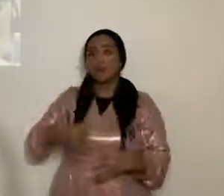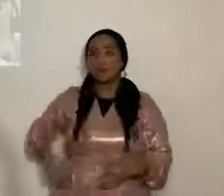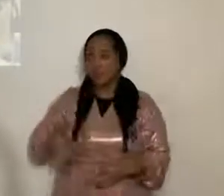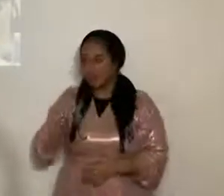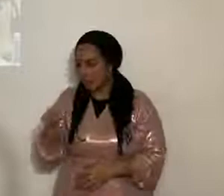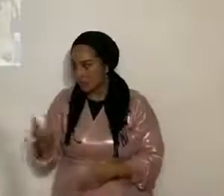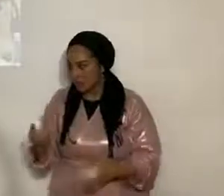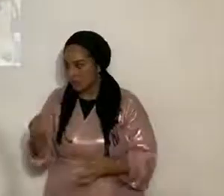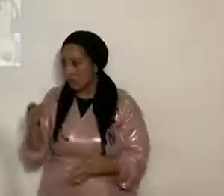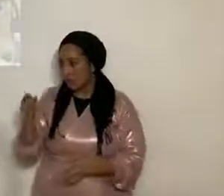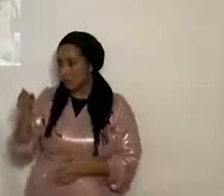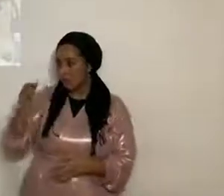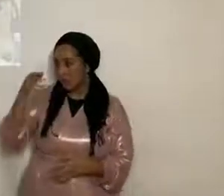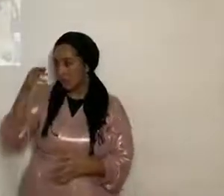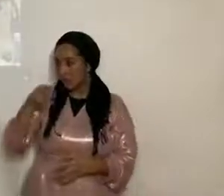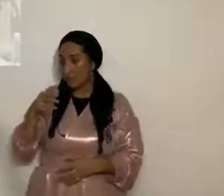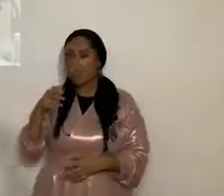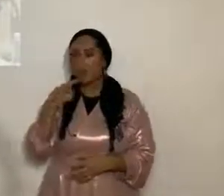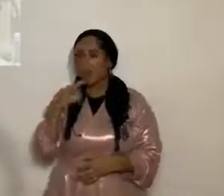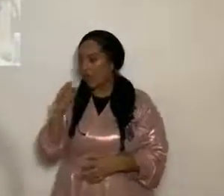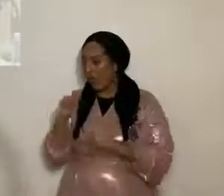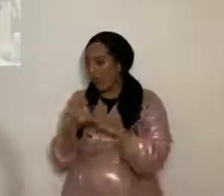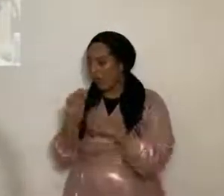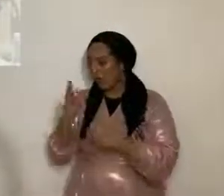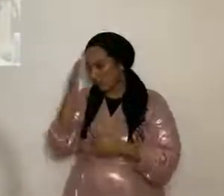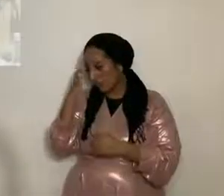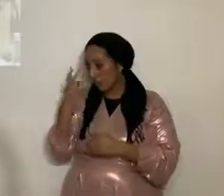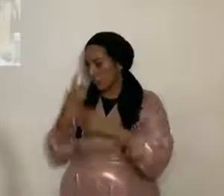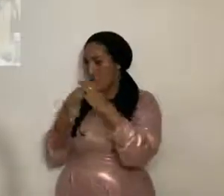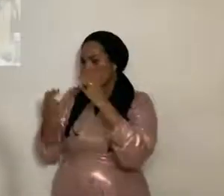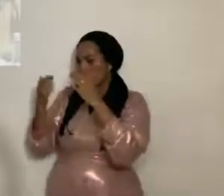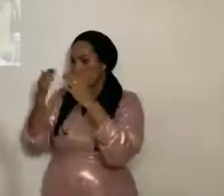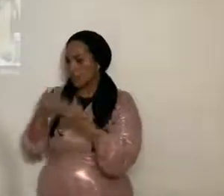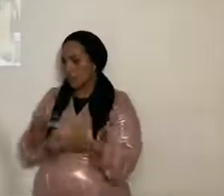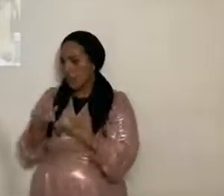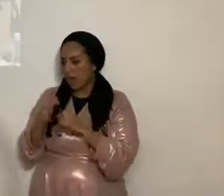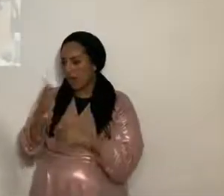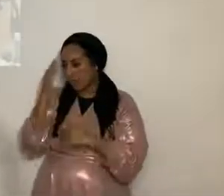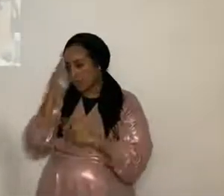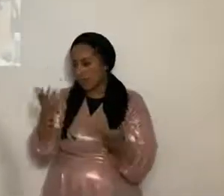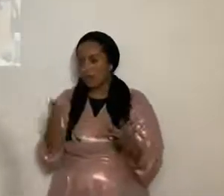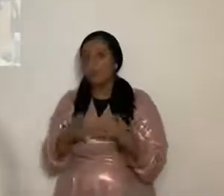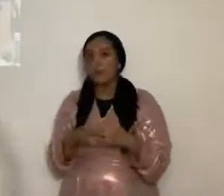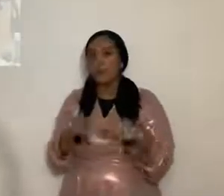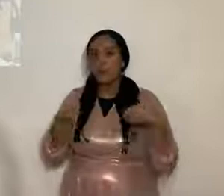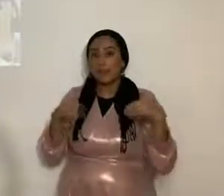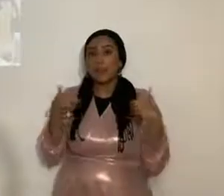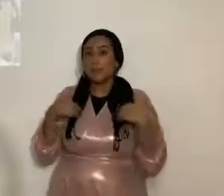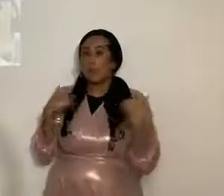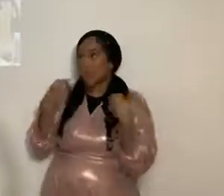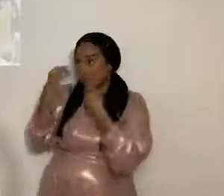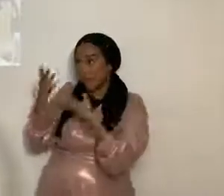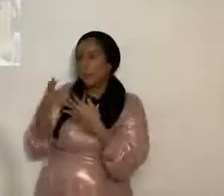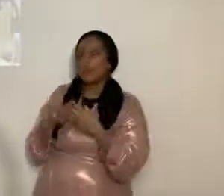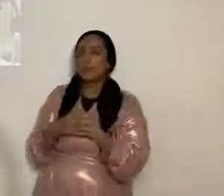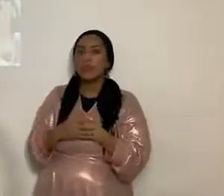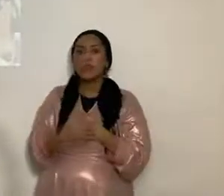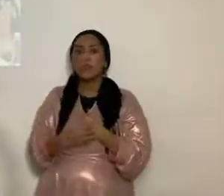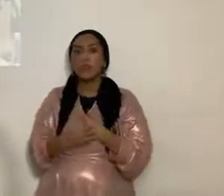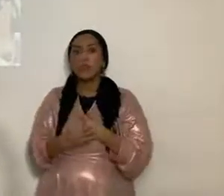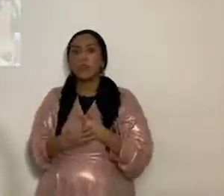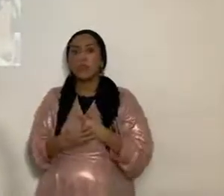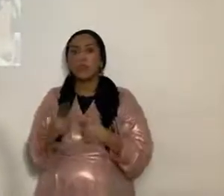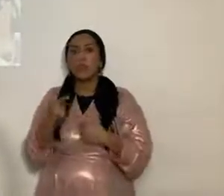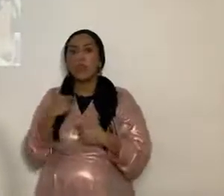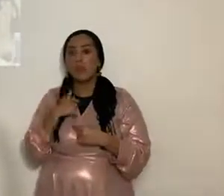aquel joven que le daba las buenas nuevas: ¿cómo sabes que han muerto Saúl y Jonatán, su hijo? El joven que le daba las nuevas respondió: